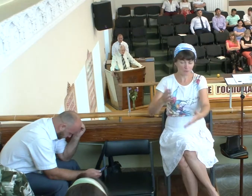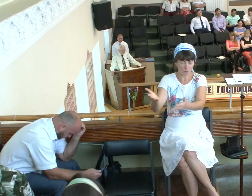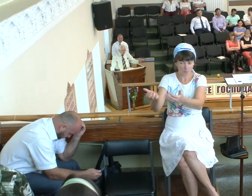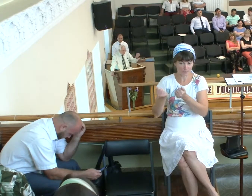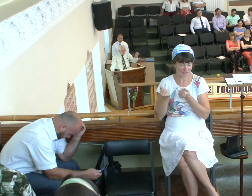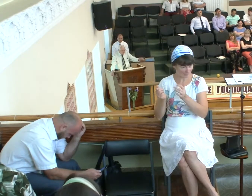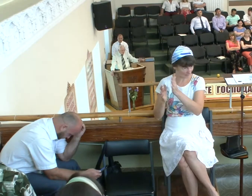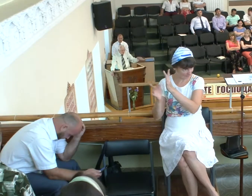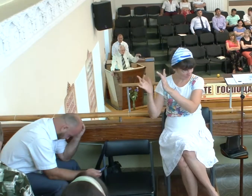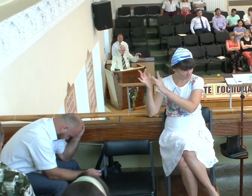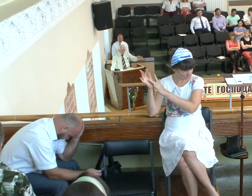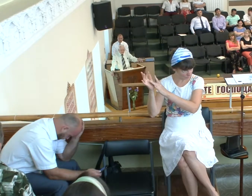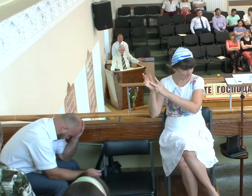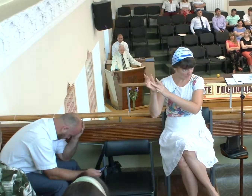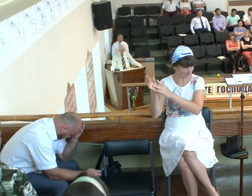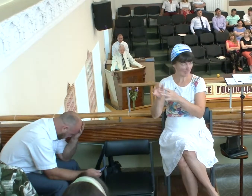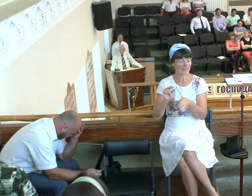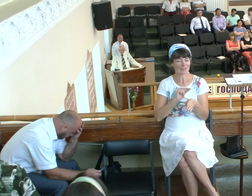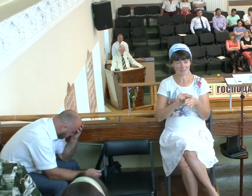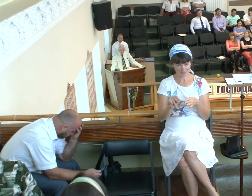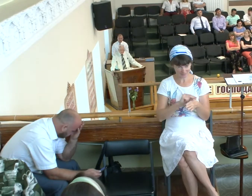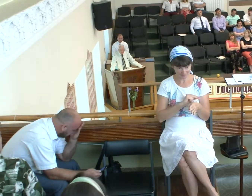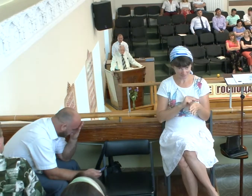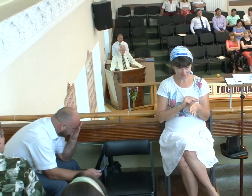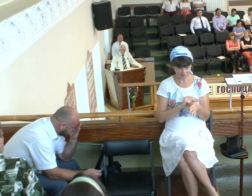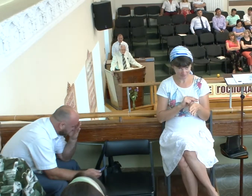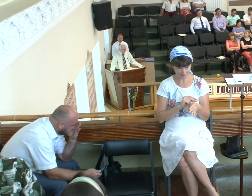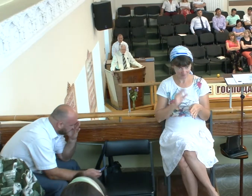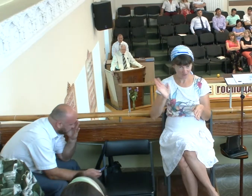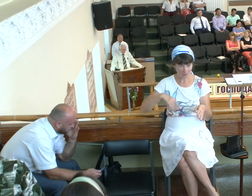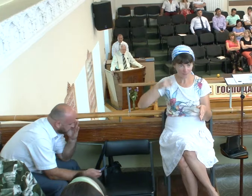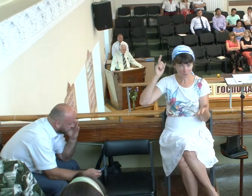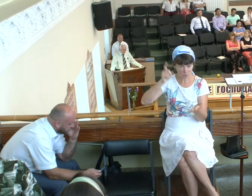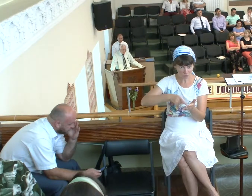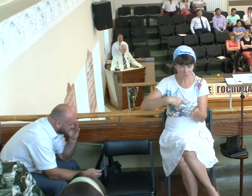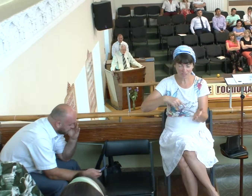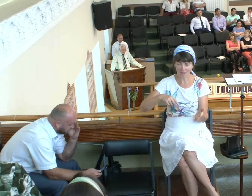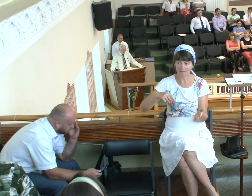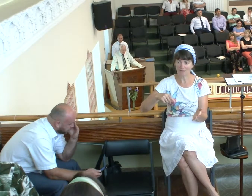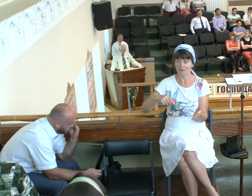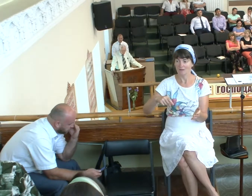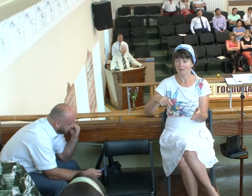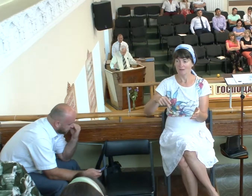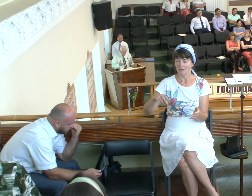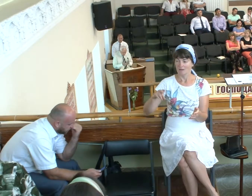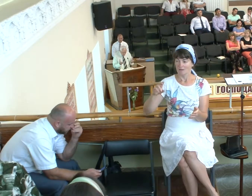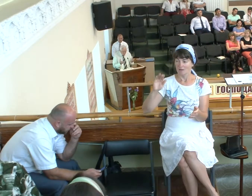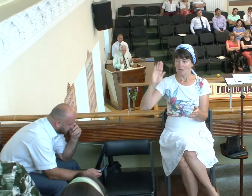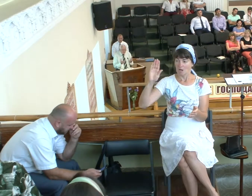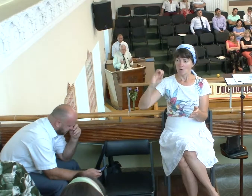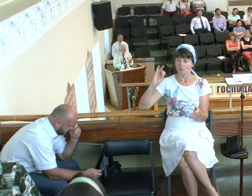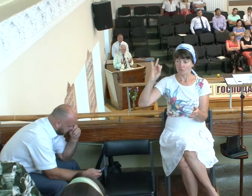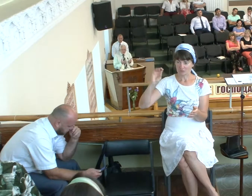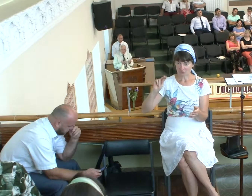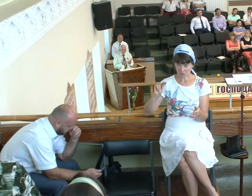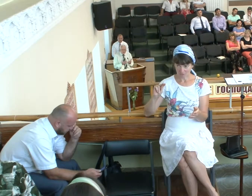Бога. И Бог исцелял его. Только он не оценил ценности. Только